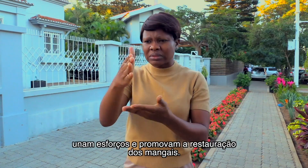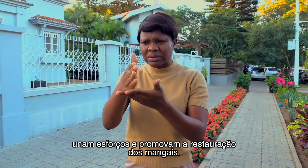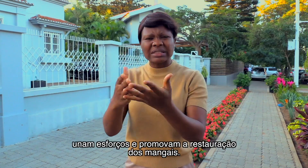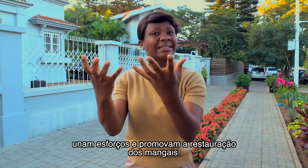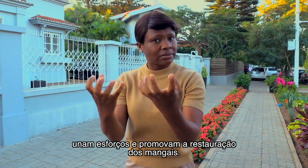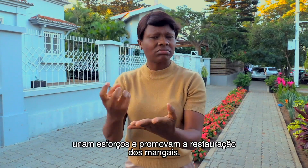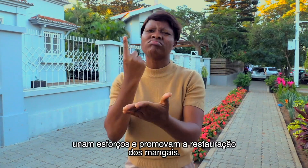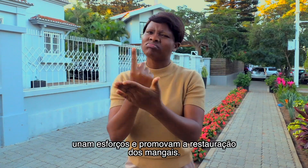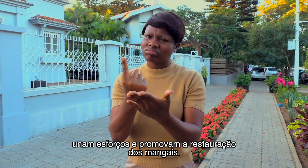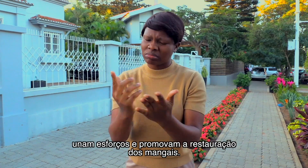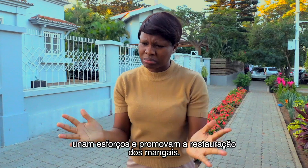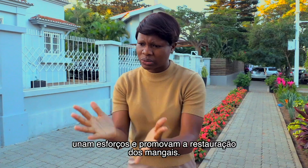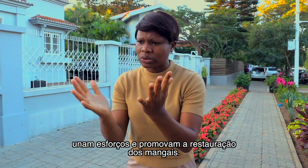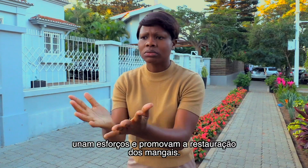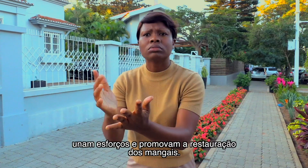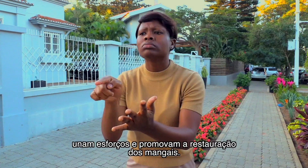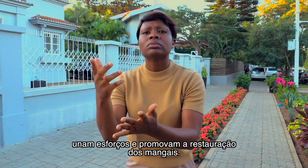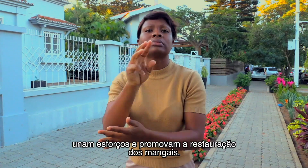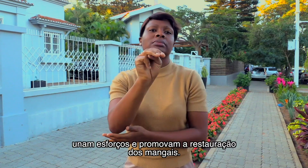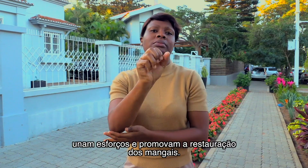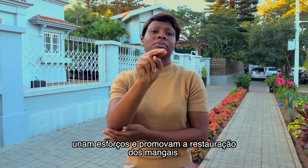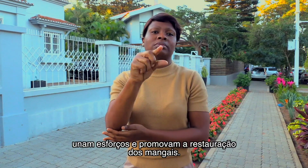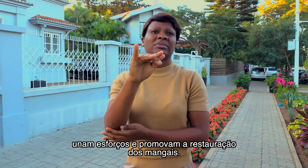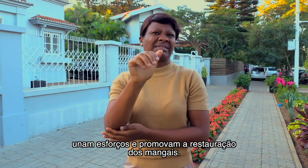unam esforços e promovam a restauração dos mangais.